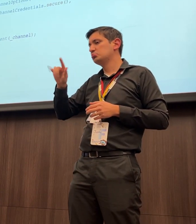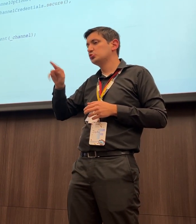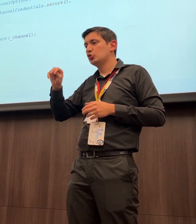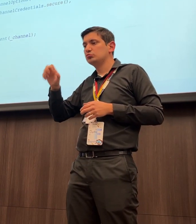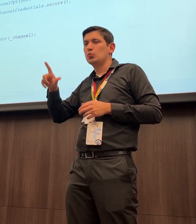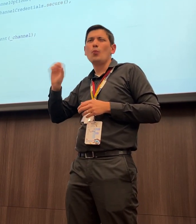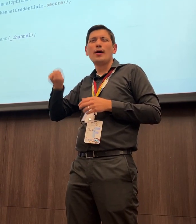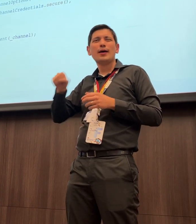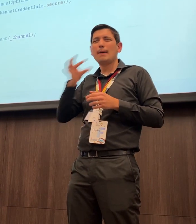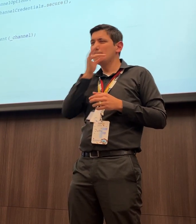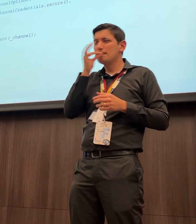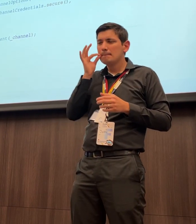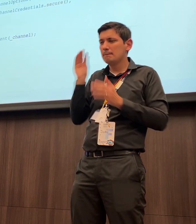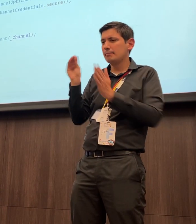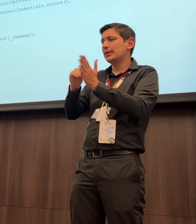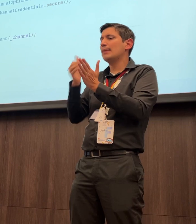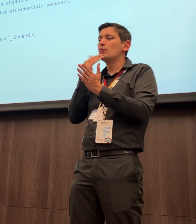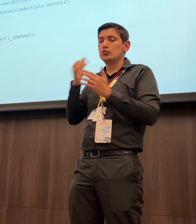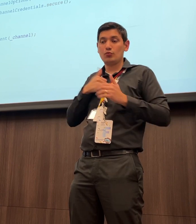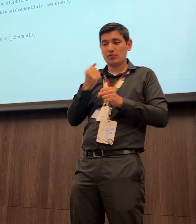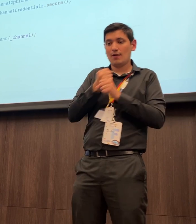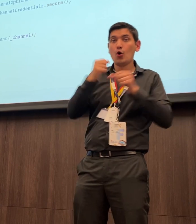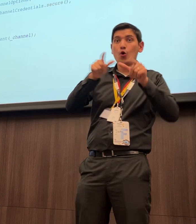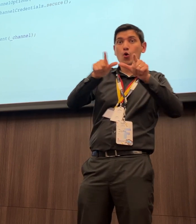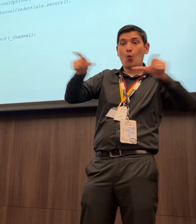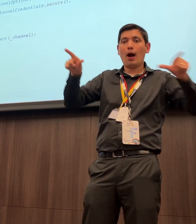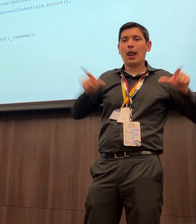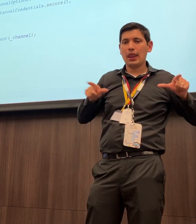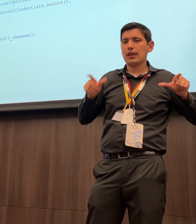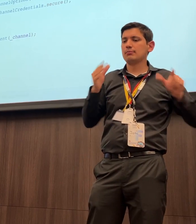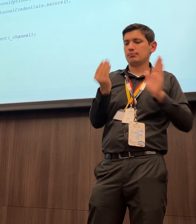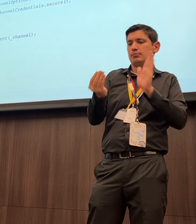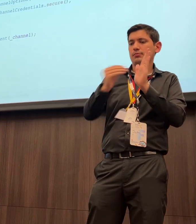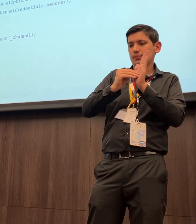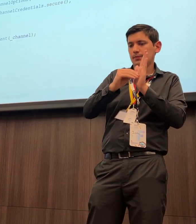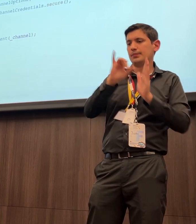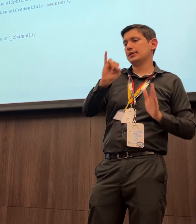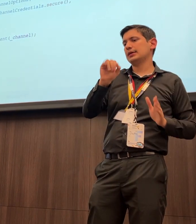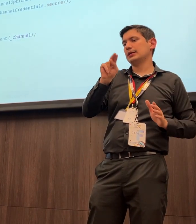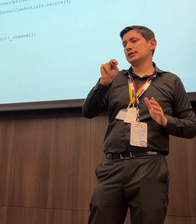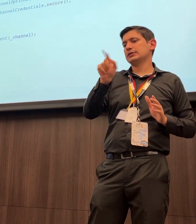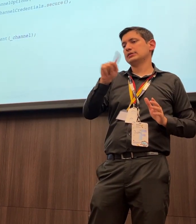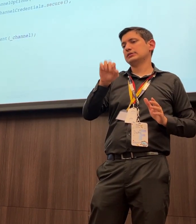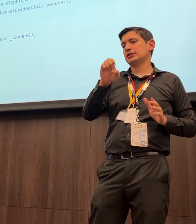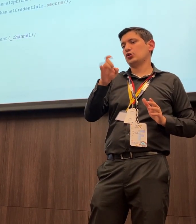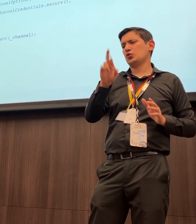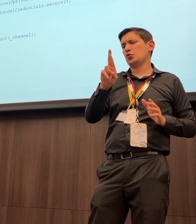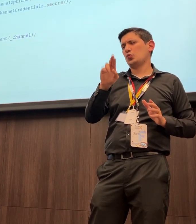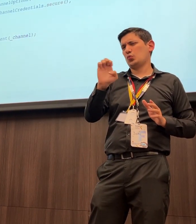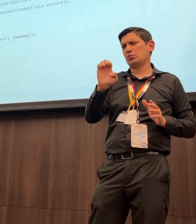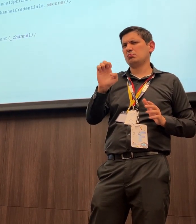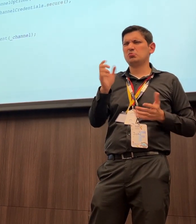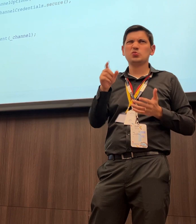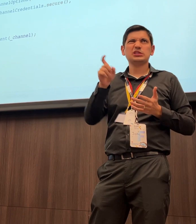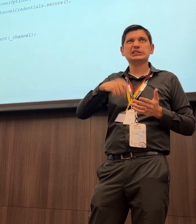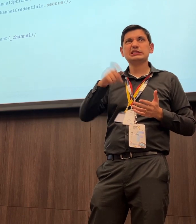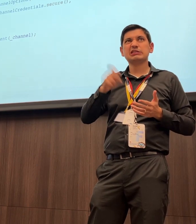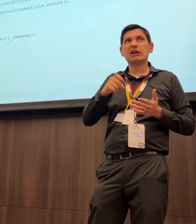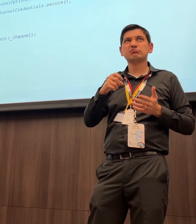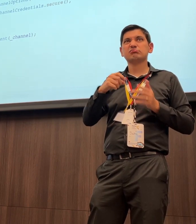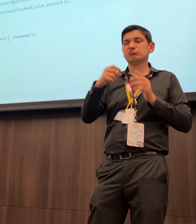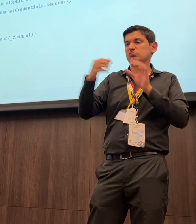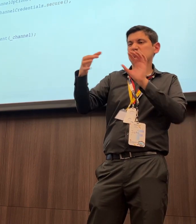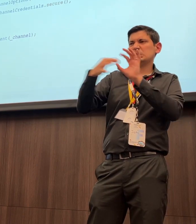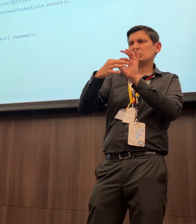general acá, si estamos trabajando de manera local, ponemos insecure, porque bueno, no hay necesidad de tener una conexión